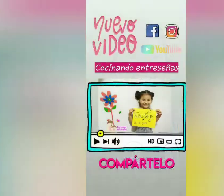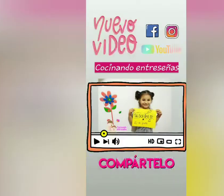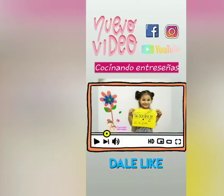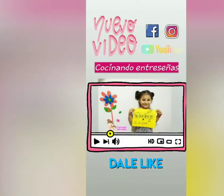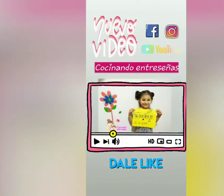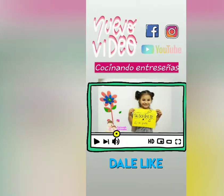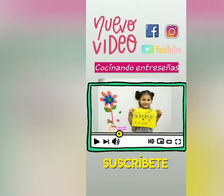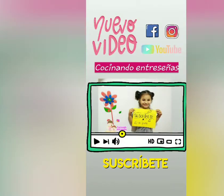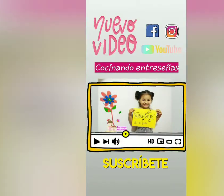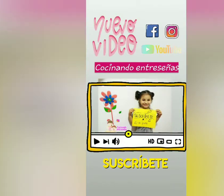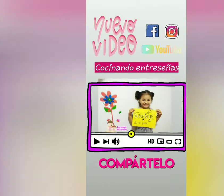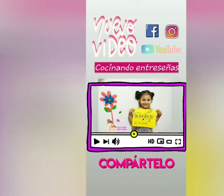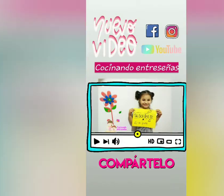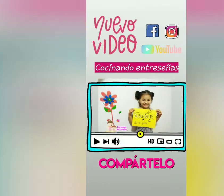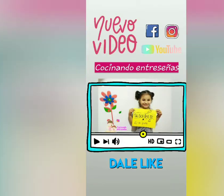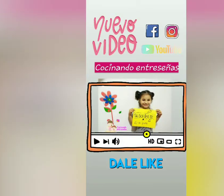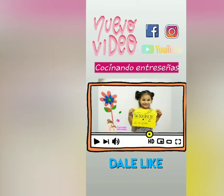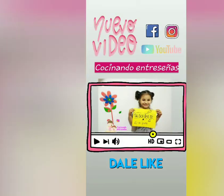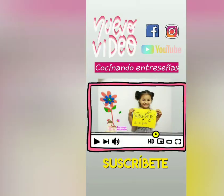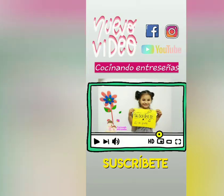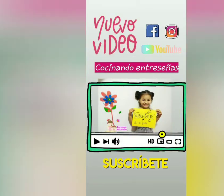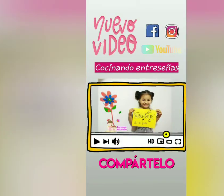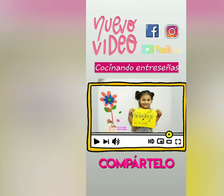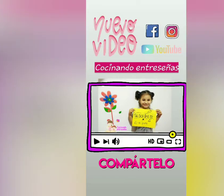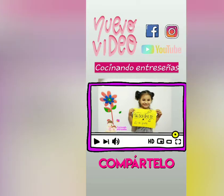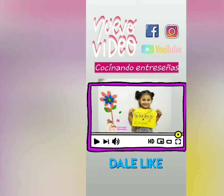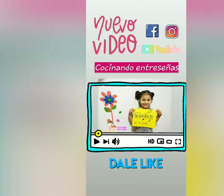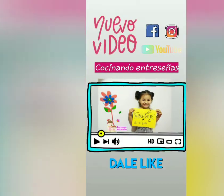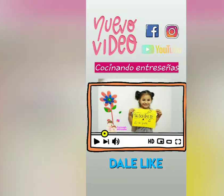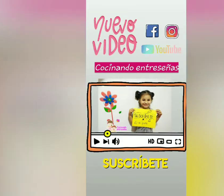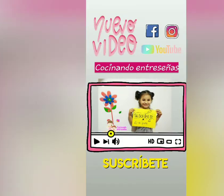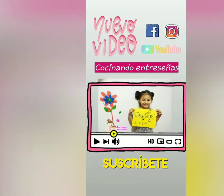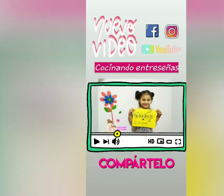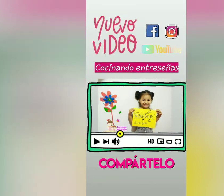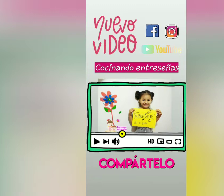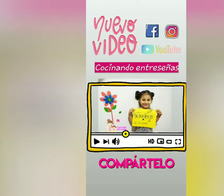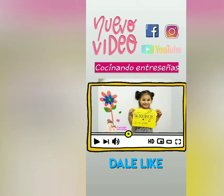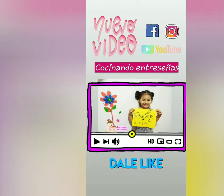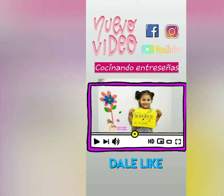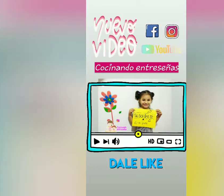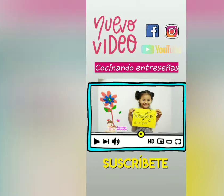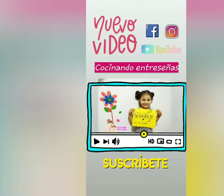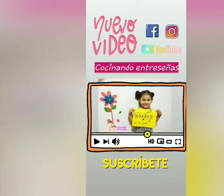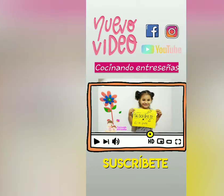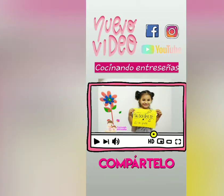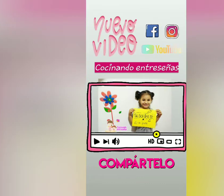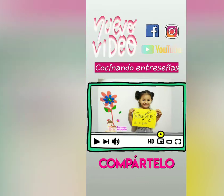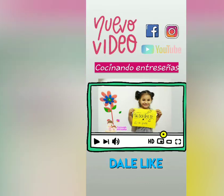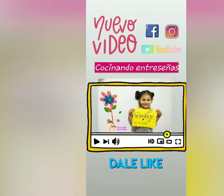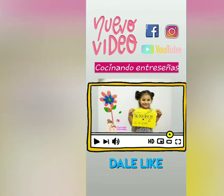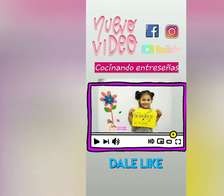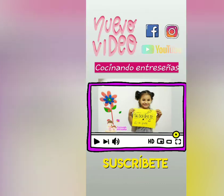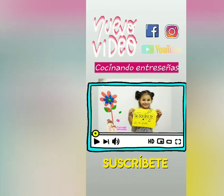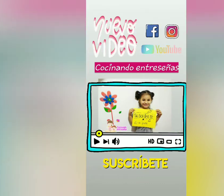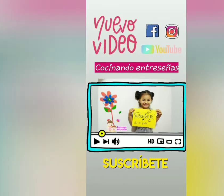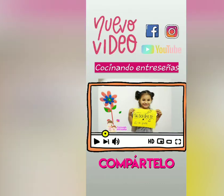Saludos para la profesora Juliet Milena Guzmán de la institución educativa Nuestra Señora de la Gracia del curso